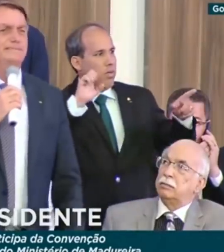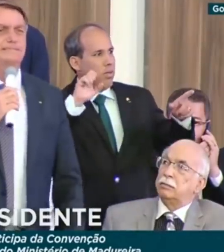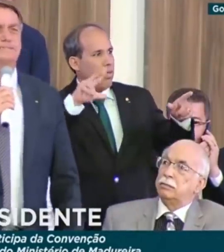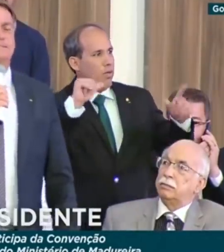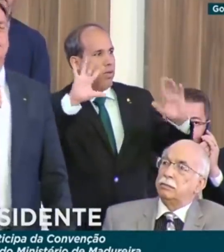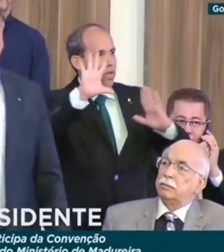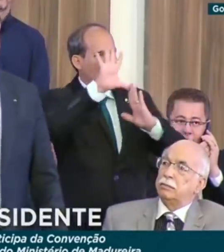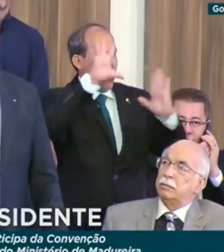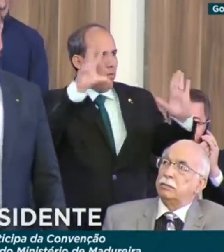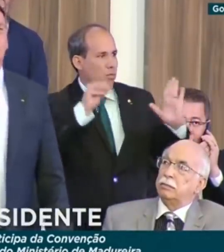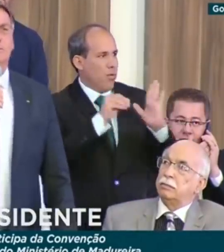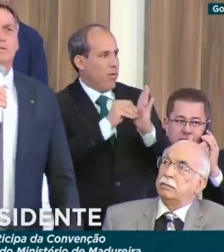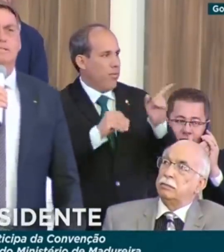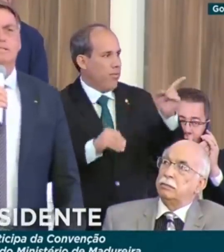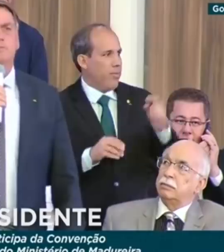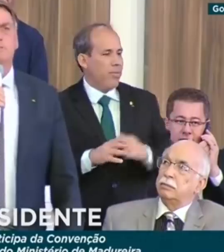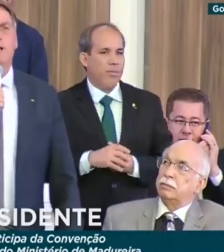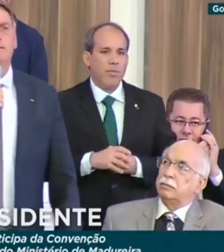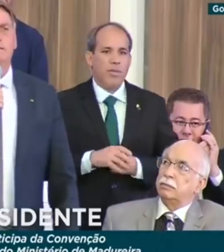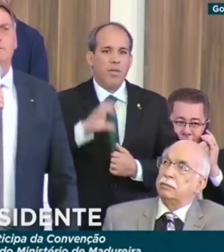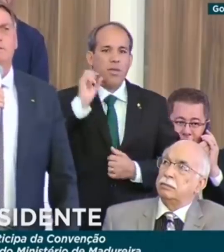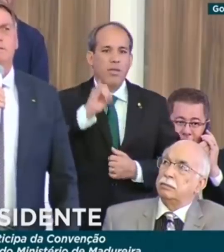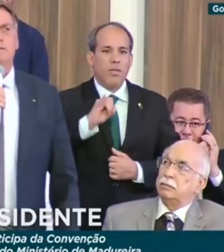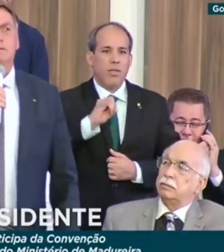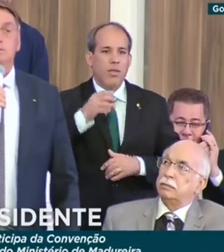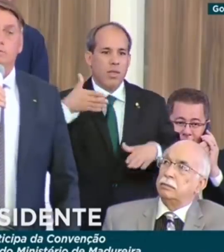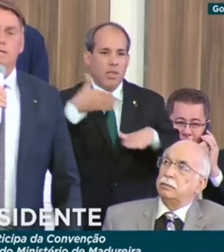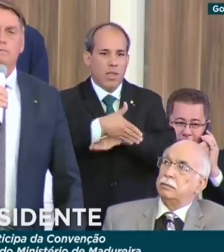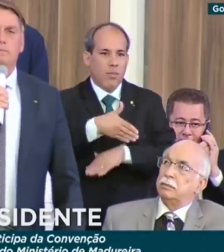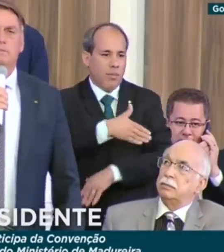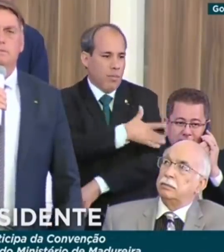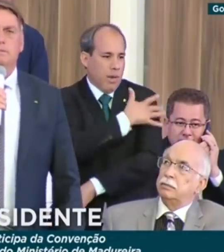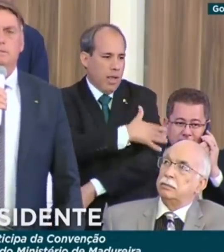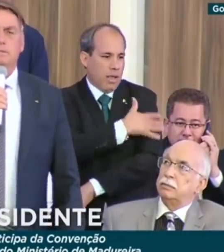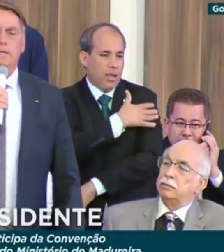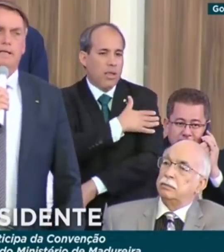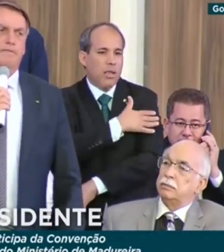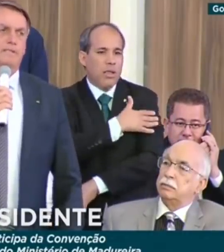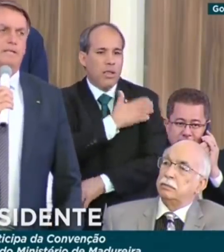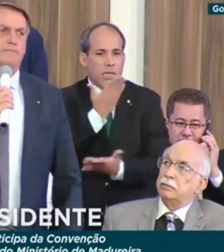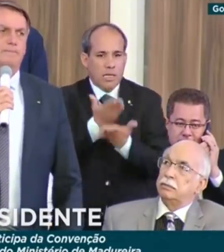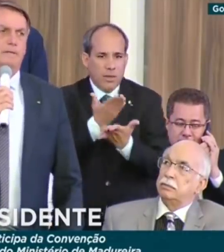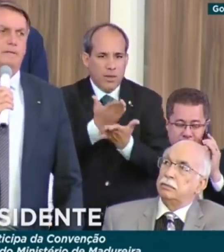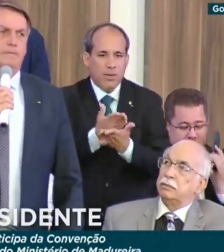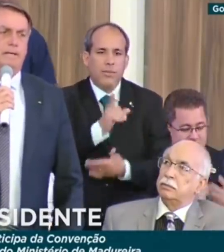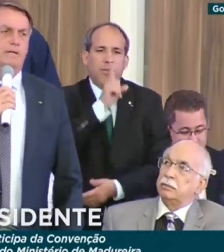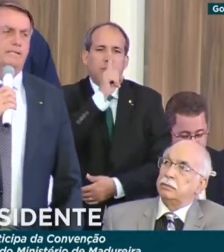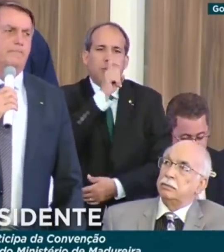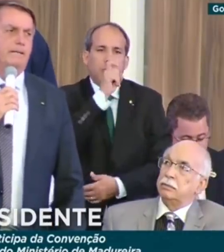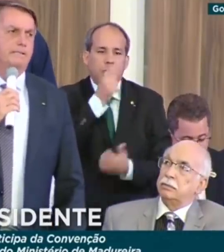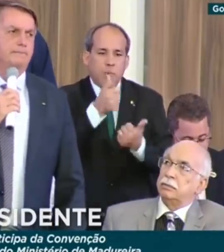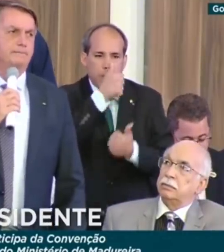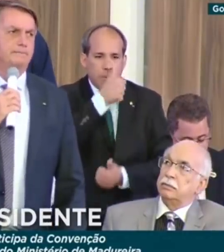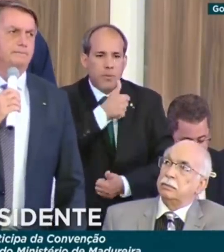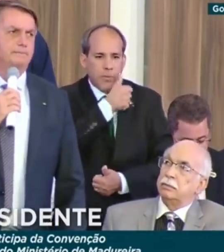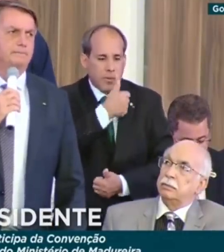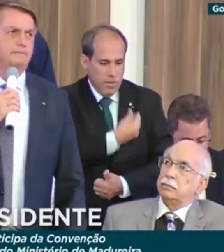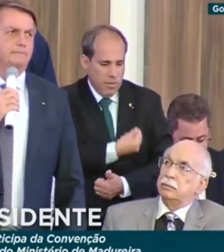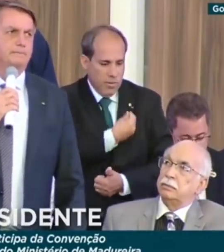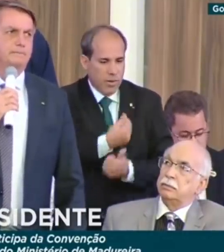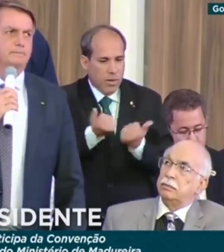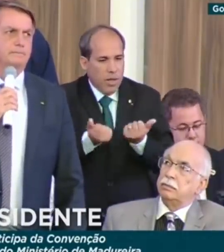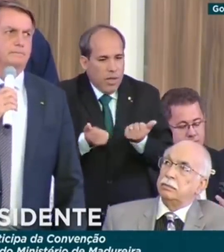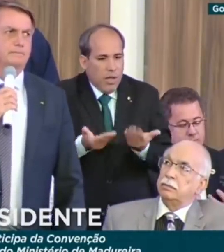selva. Quando sentamos praça, juramos dar a vida pela nossa pátria.